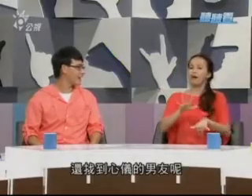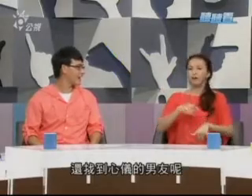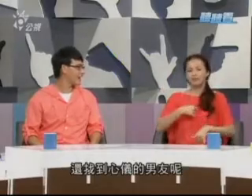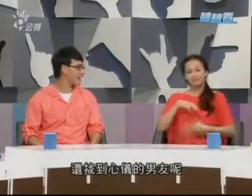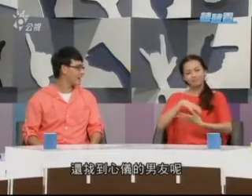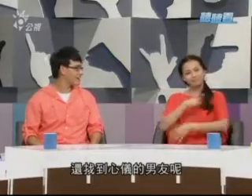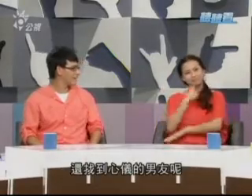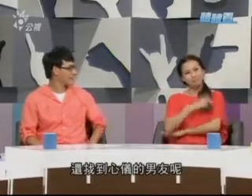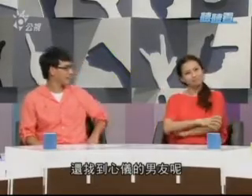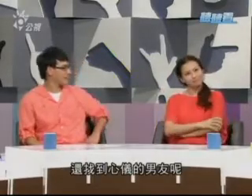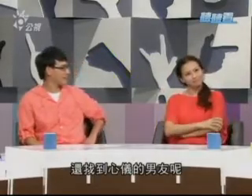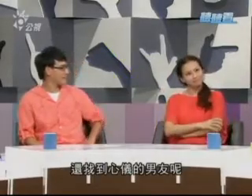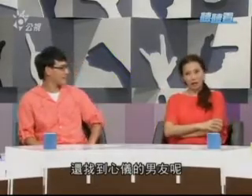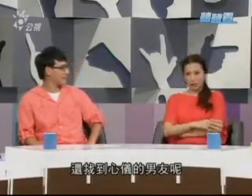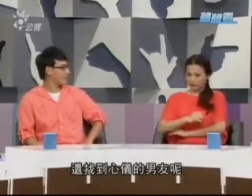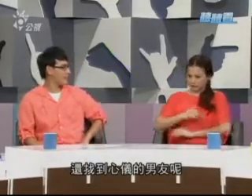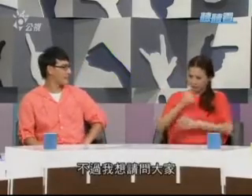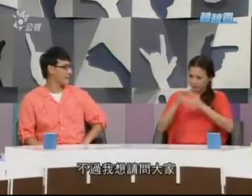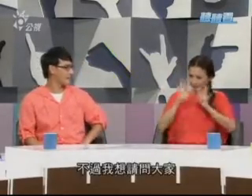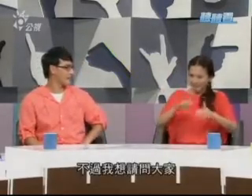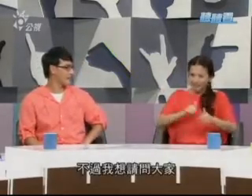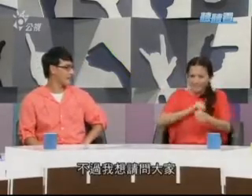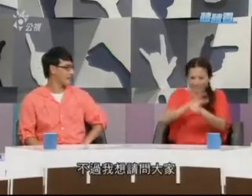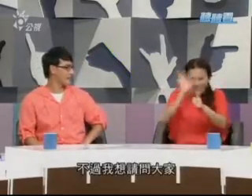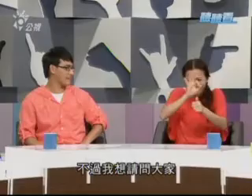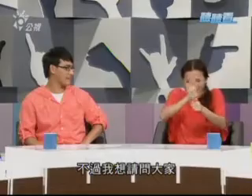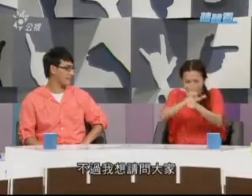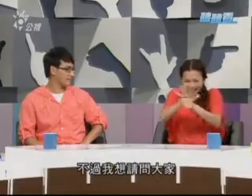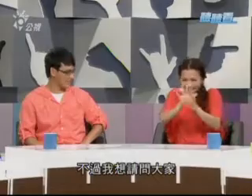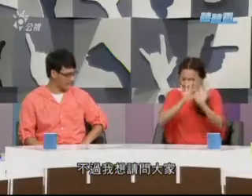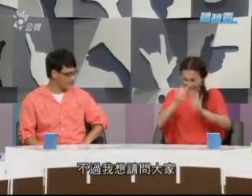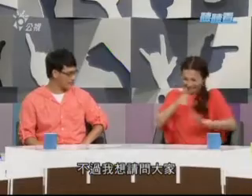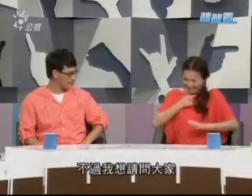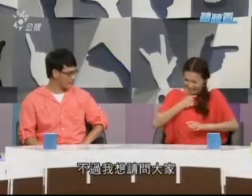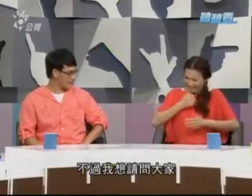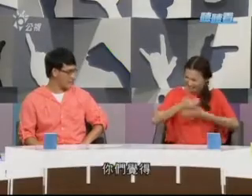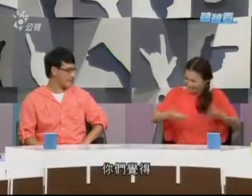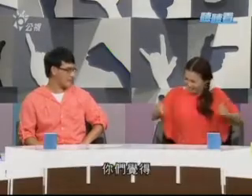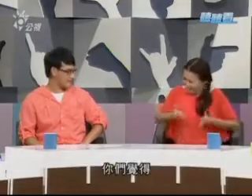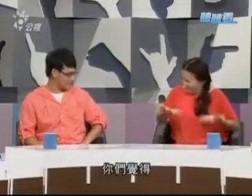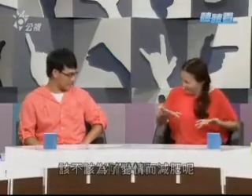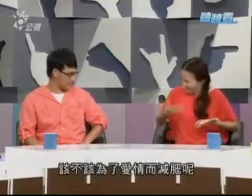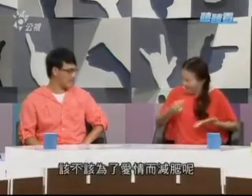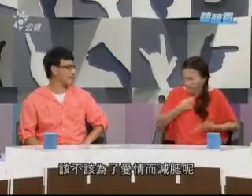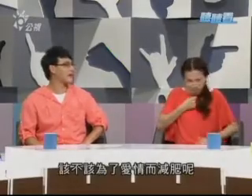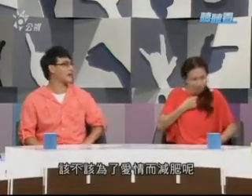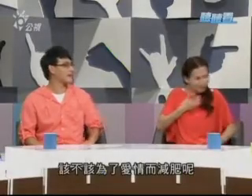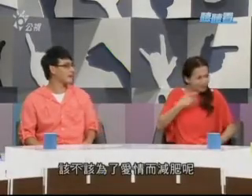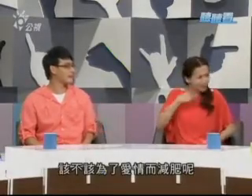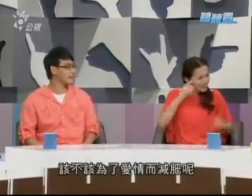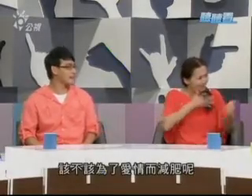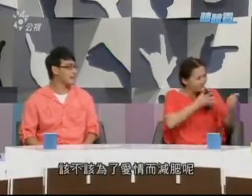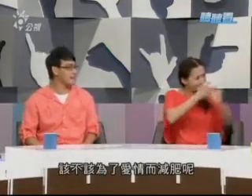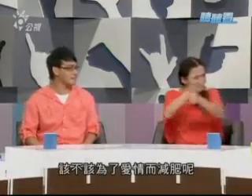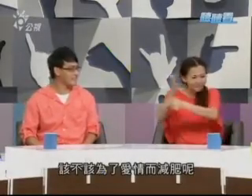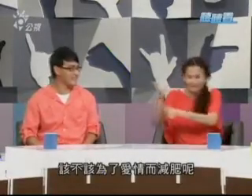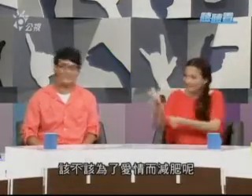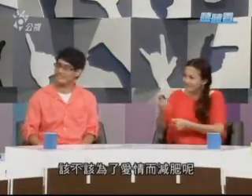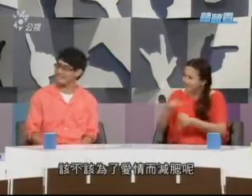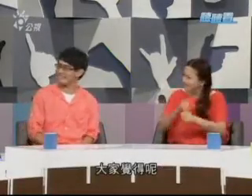找到心仪的男友呢。不过，我想请问大家，你们觉得该不该为了爱情而减肥呢？大家觉得